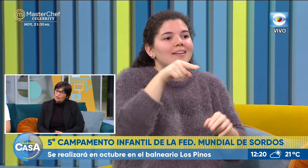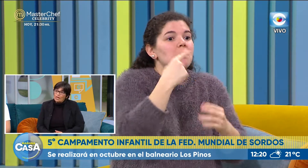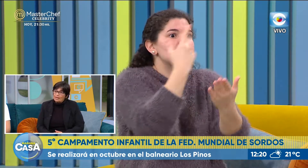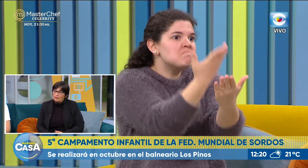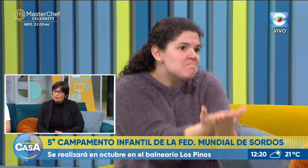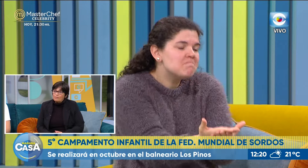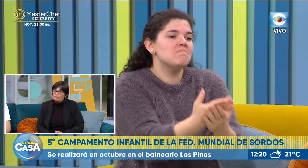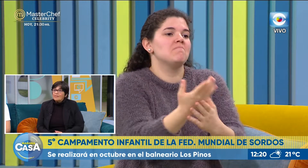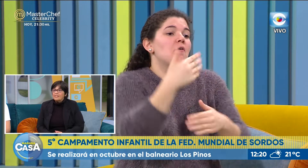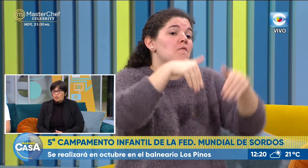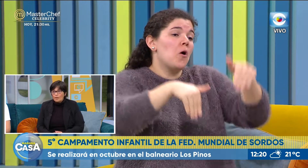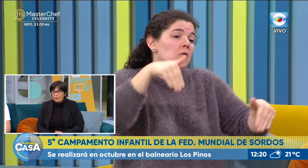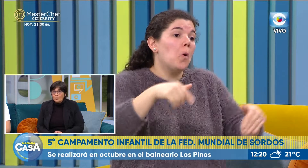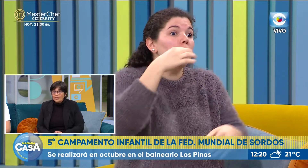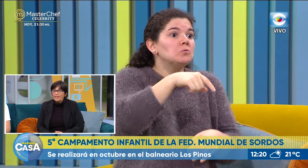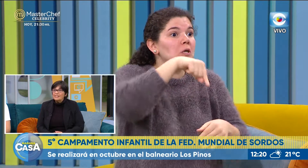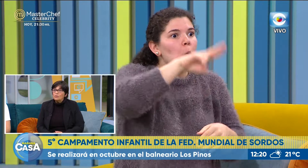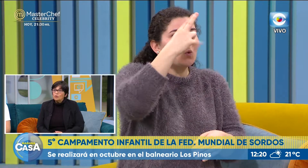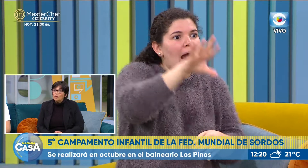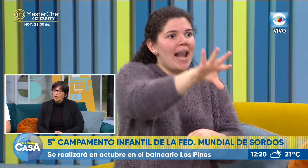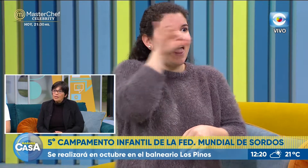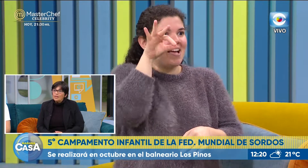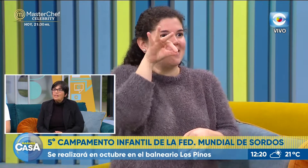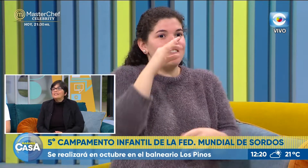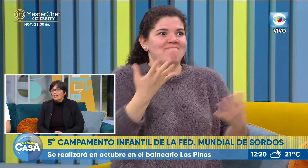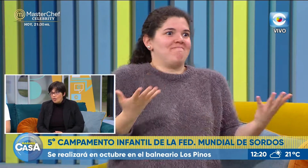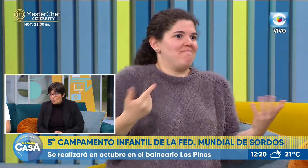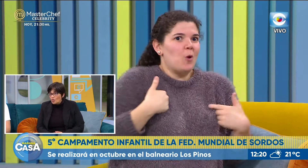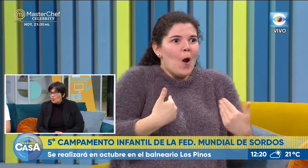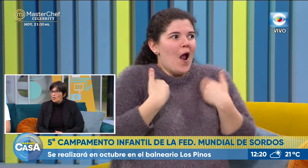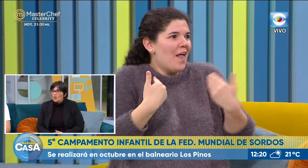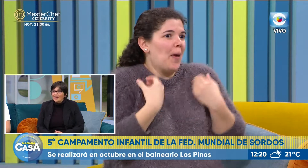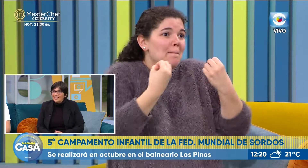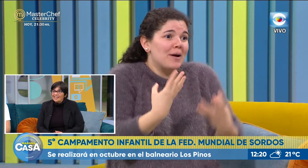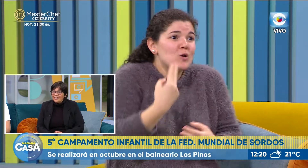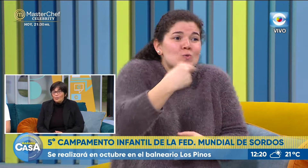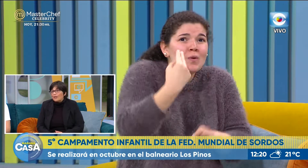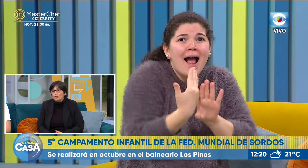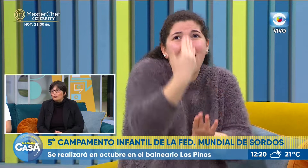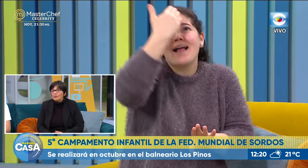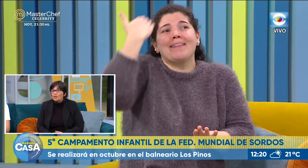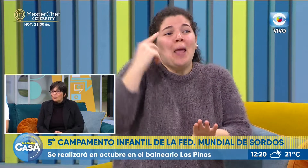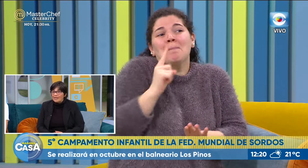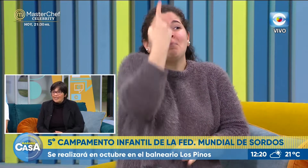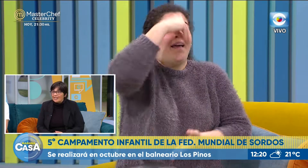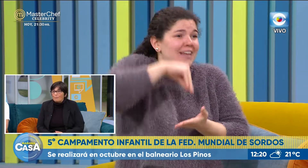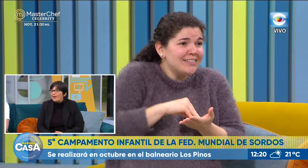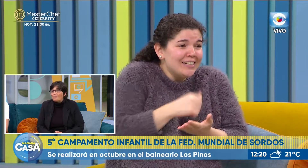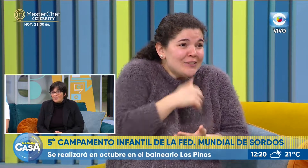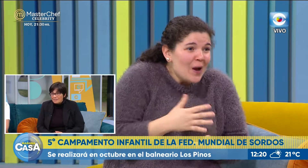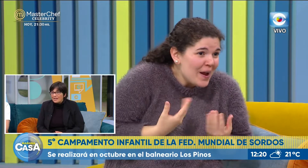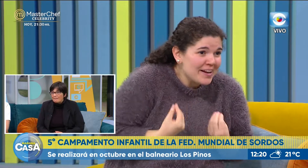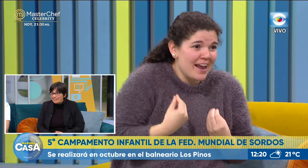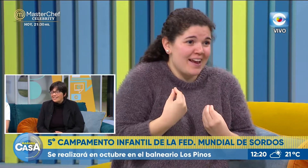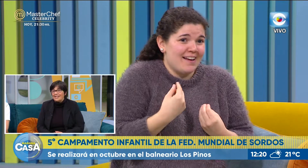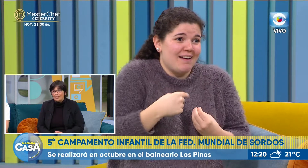y 12 años. Se hizo la propuesta, se votó y salió Uruguay elegido. Para nosotros fue una enorme alegría, pero es la